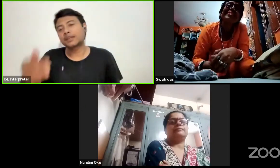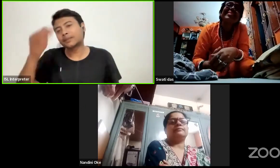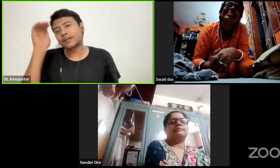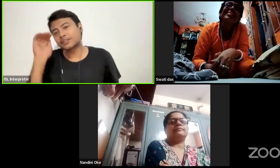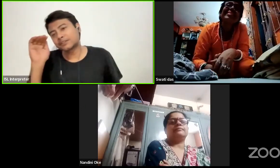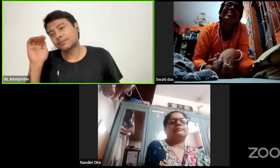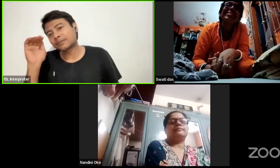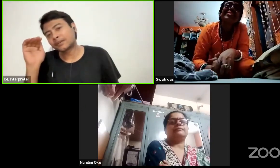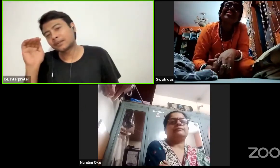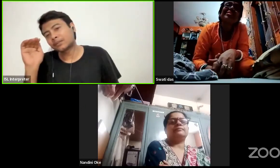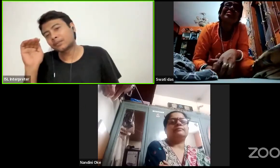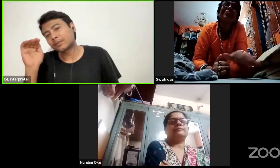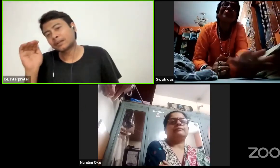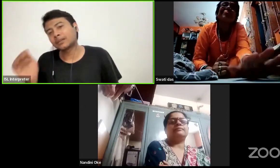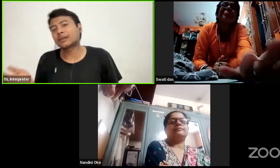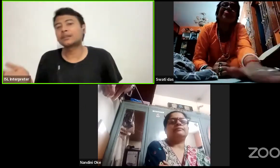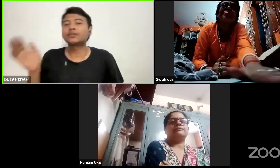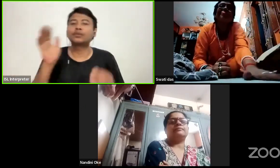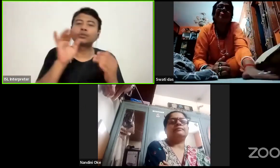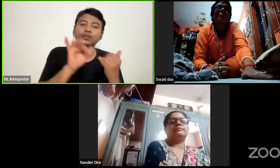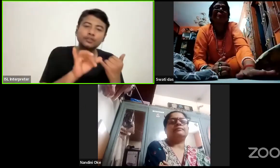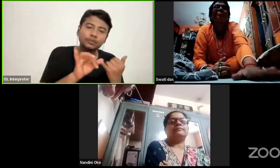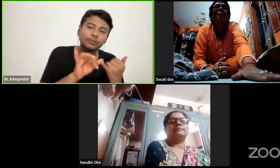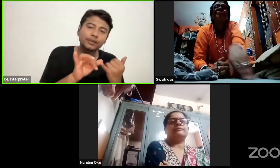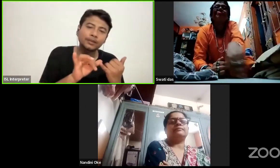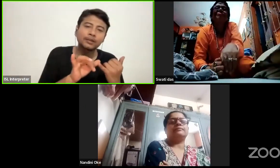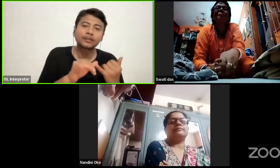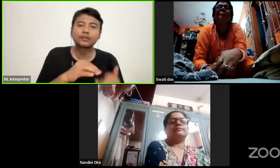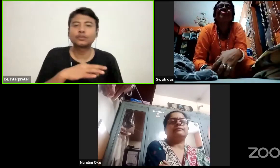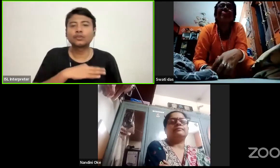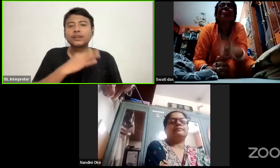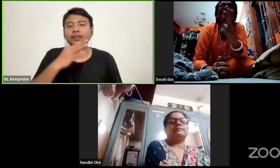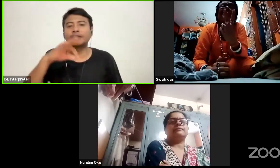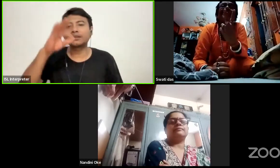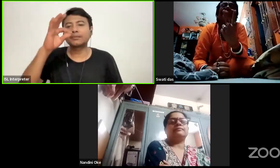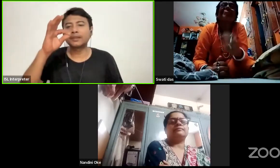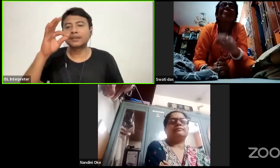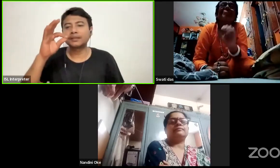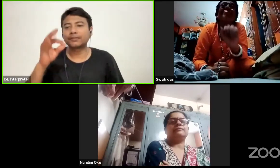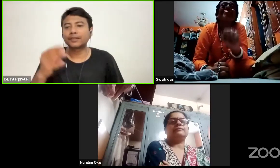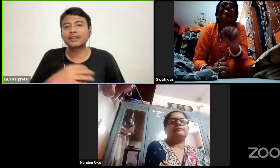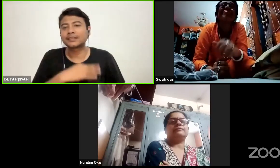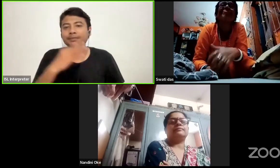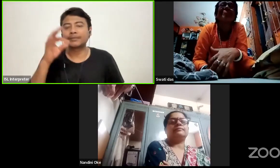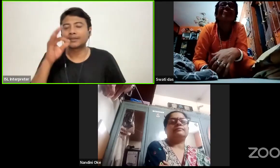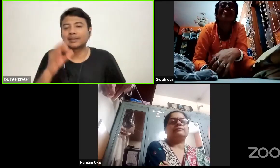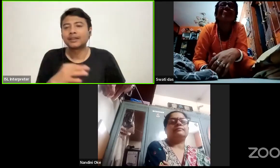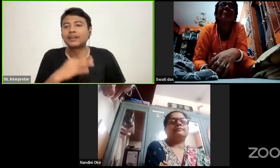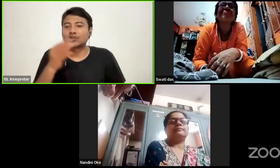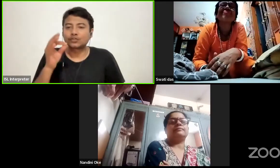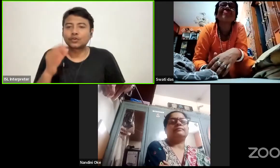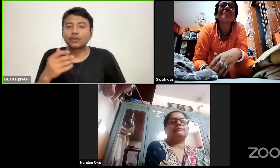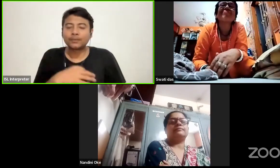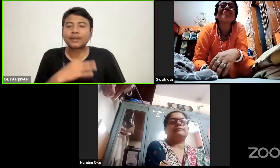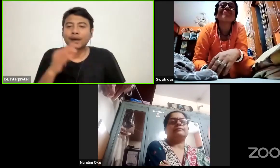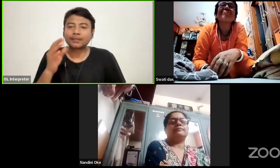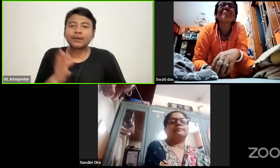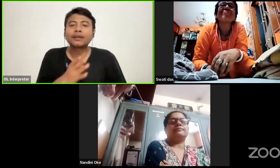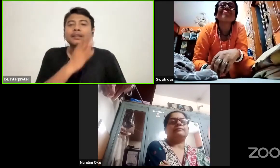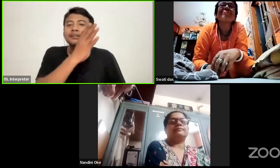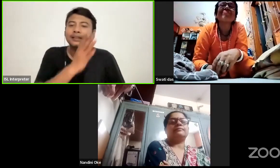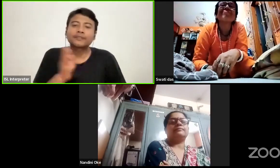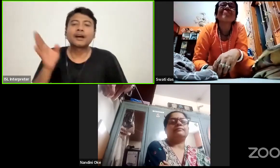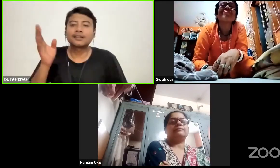हाँ तो प्रभु जी, लेकिन मैं अगर शिव भगवान को भी प्रार्थना करती हूँ, कृष्ण को भी प्रार्थना करती हूँ, तो लेकिन मैं फिर कैसे सोल,